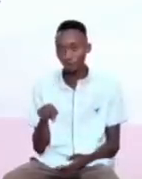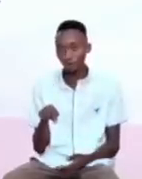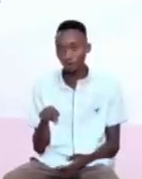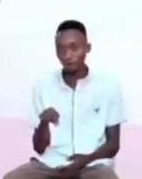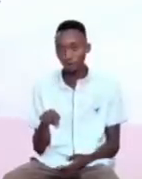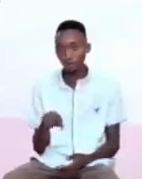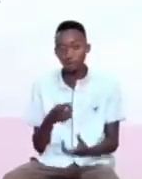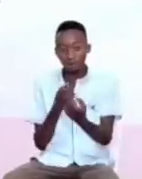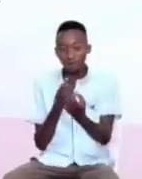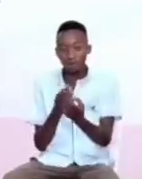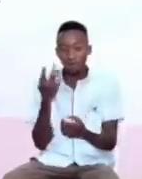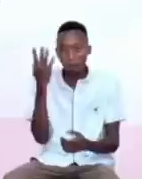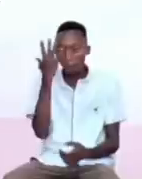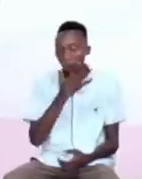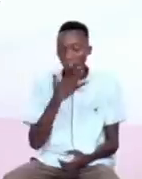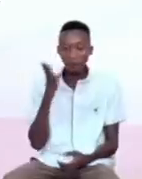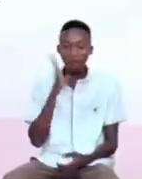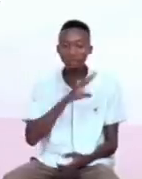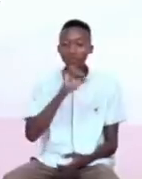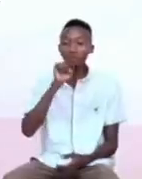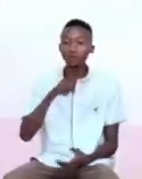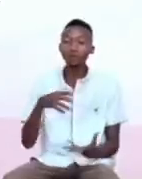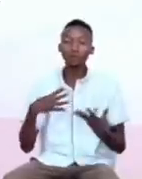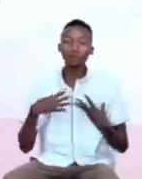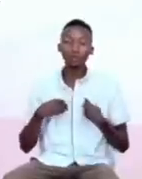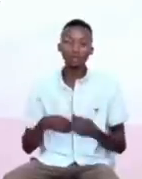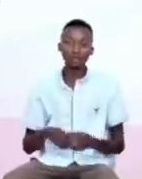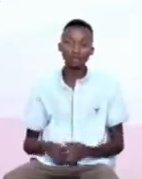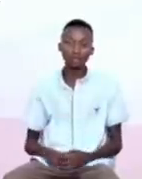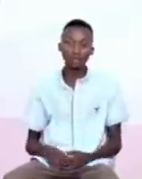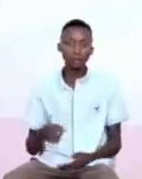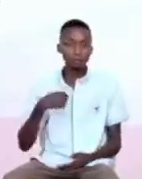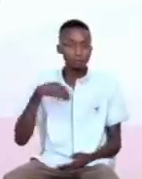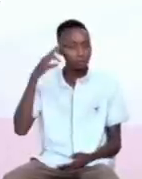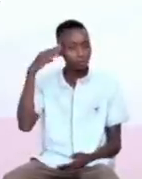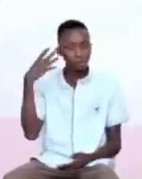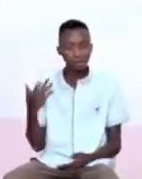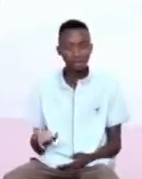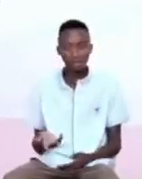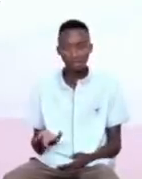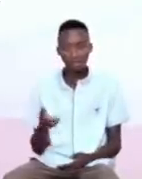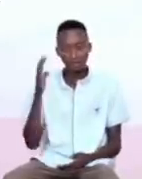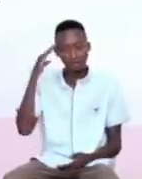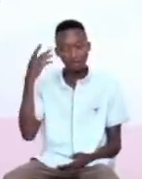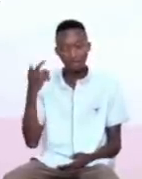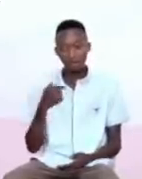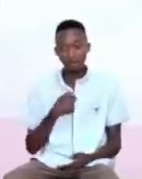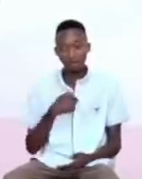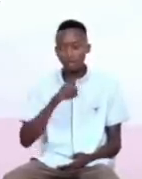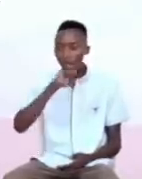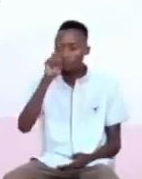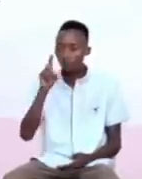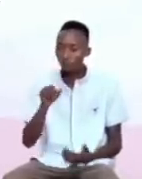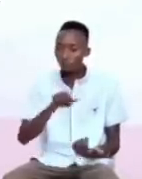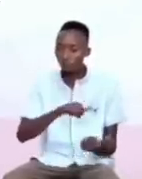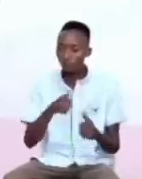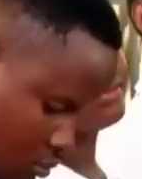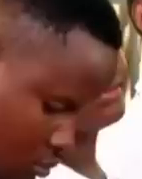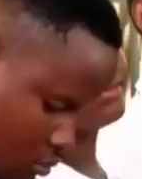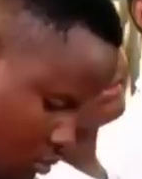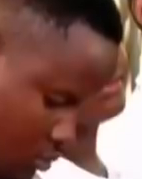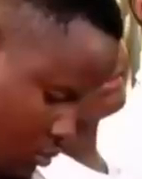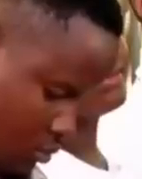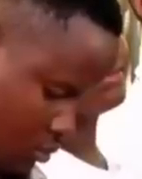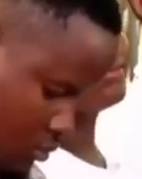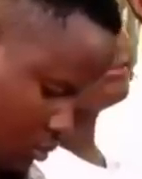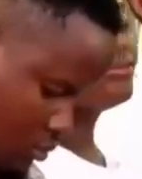Wazima tusubiri mpaka pombe ifanye nini? Hata mimi sikuwaelewa. Kweli sikuwaelewa kabisa hata mimi. Nikauliza mmembatiza sema